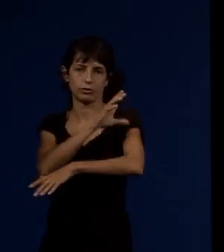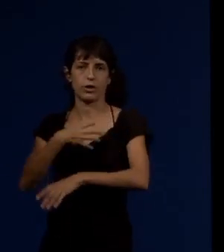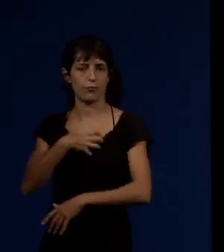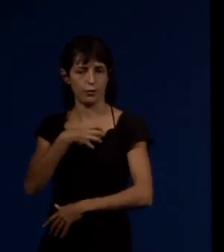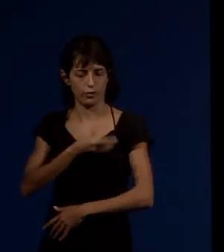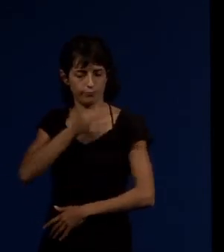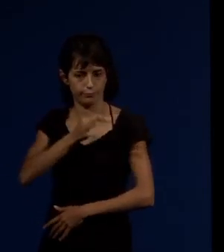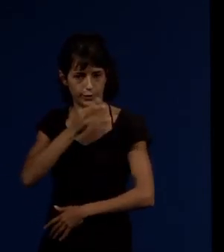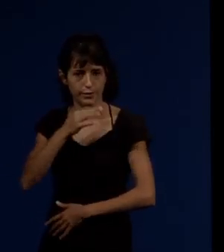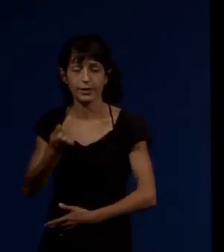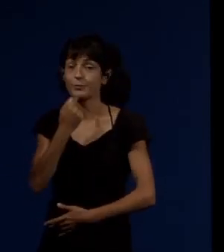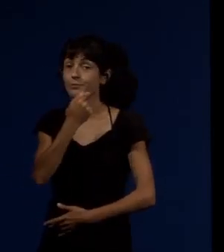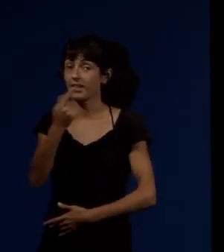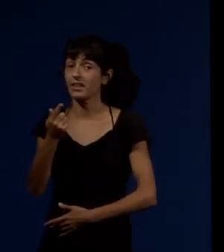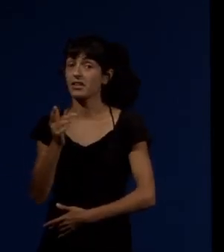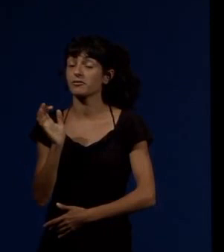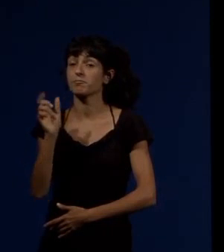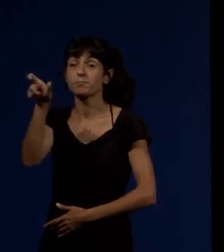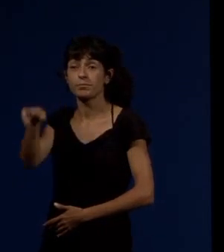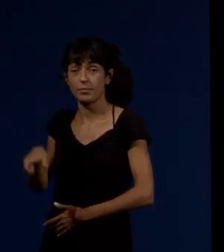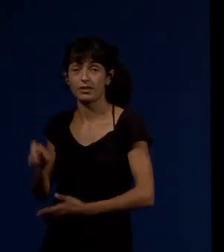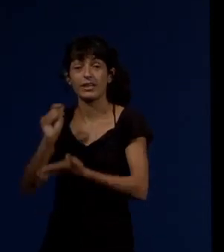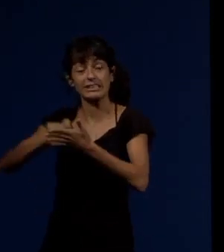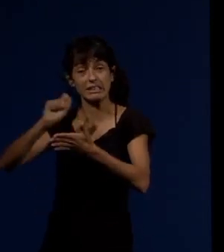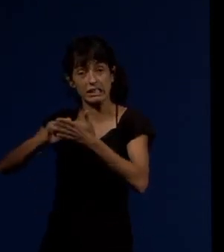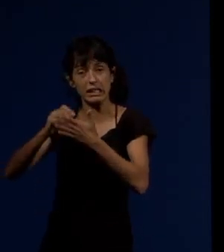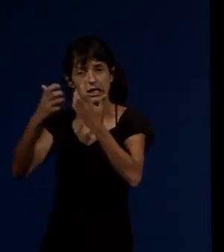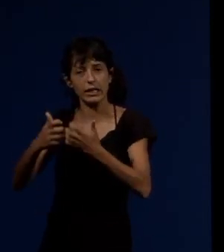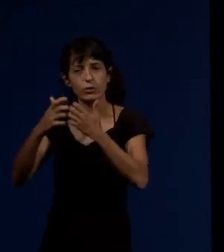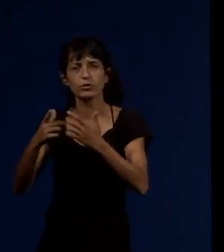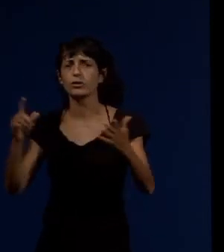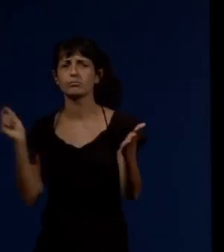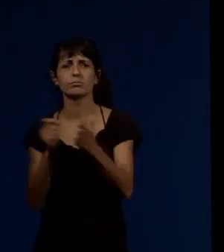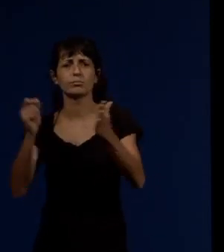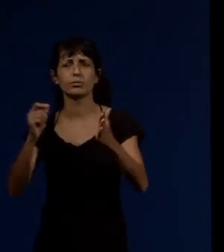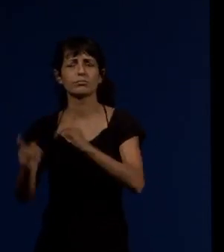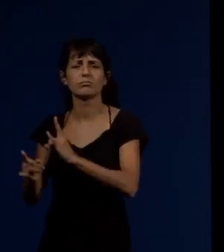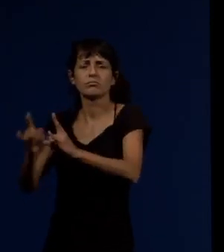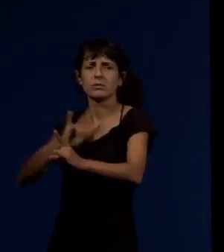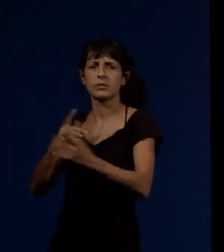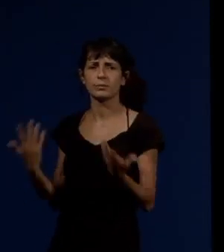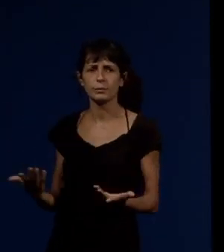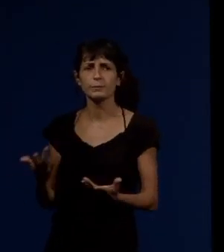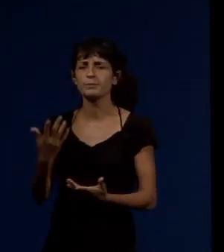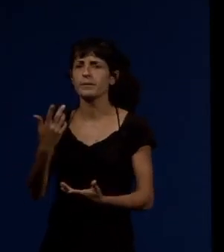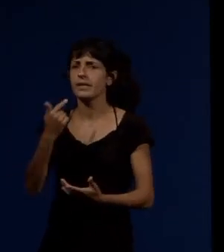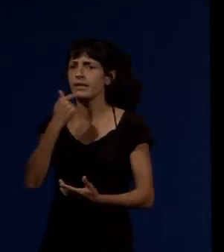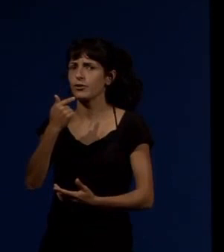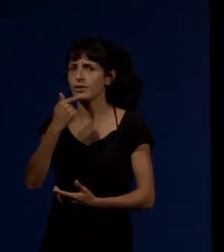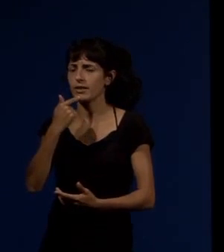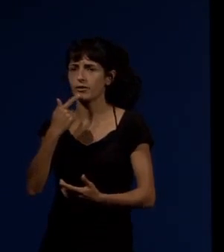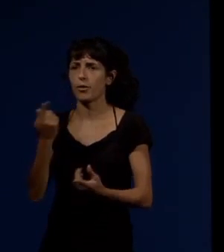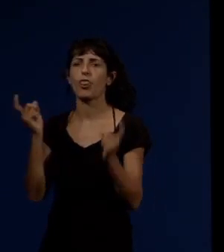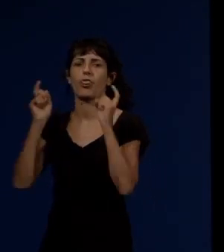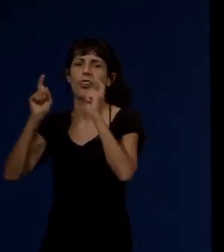Certamente teño que dicir que a secretaria de Industria rapidamente se puxo en contacto con nós e púxonos inmediatamente unha cita